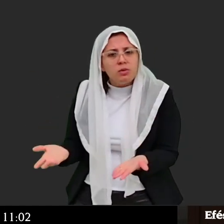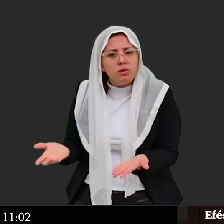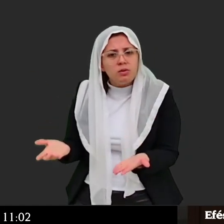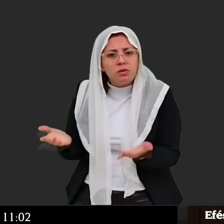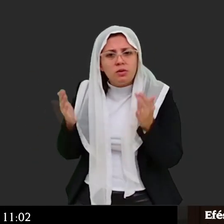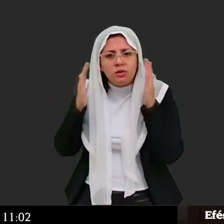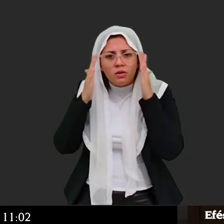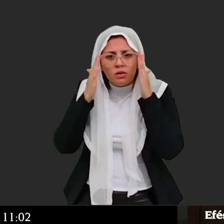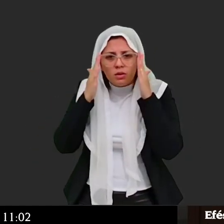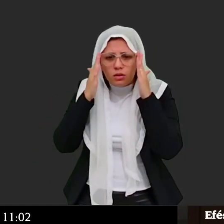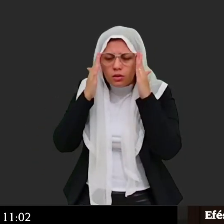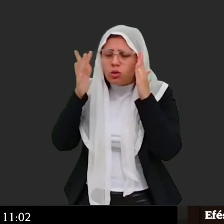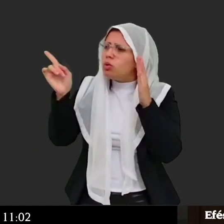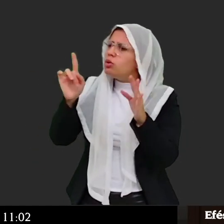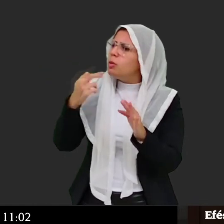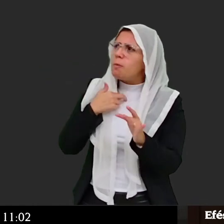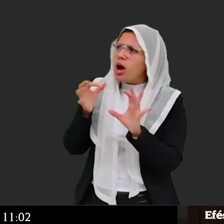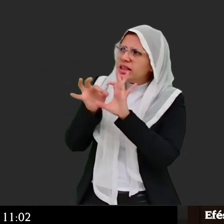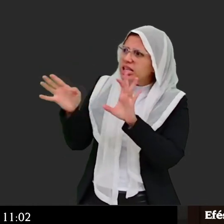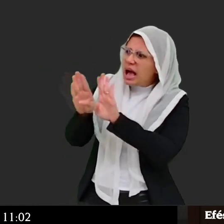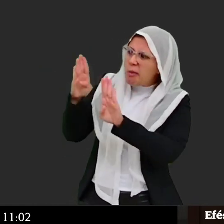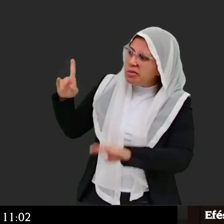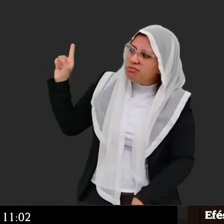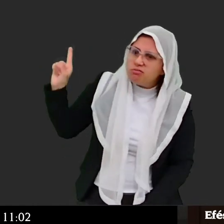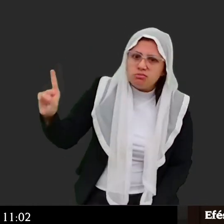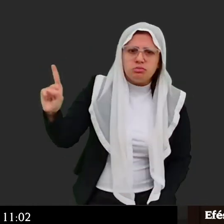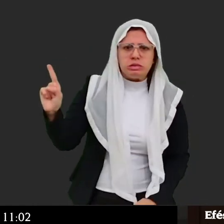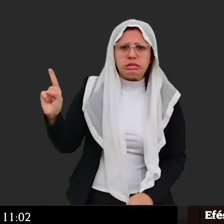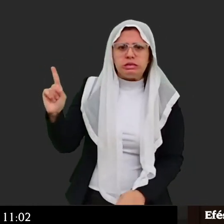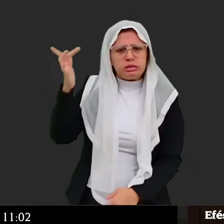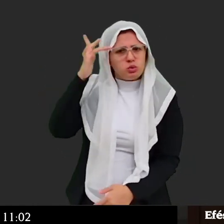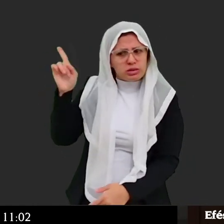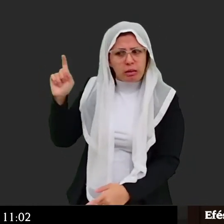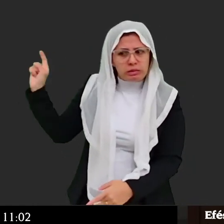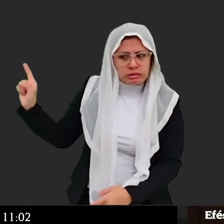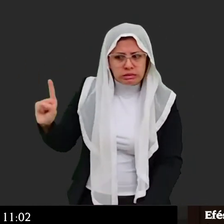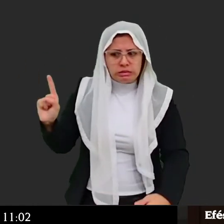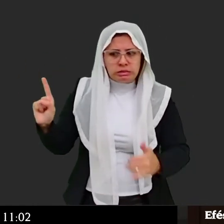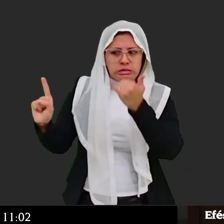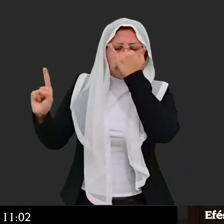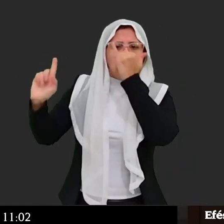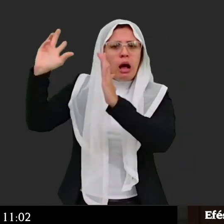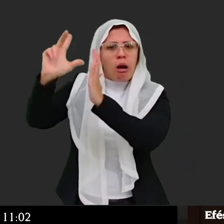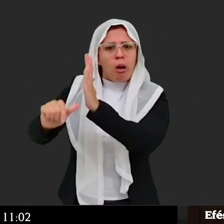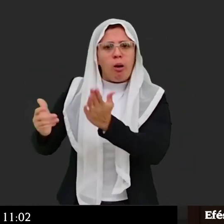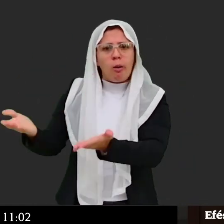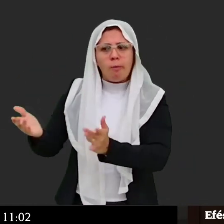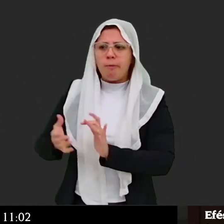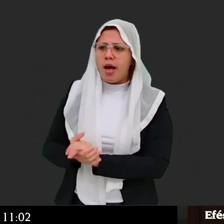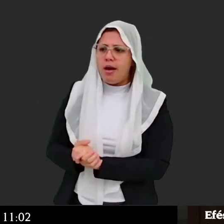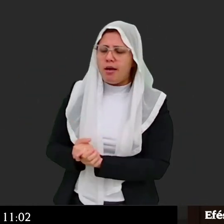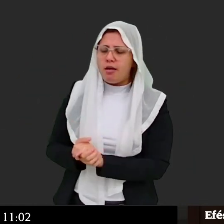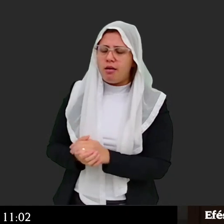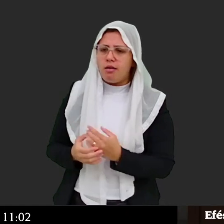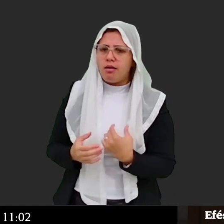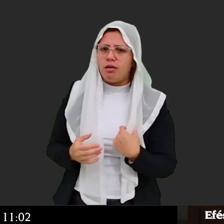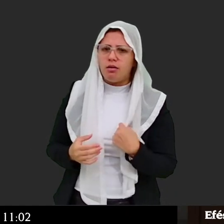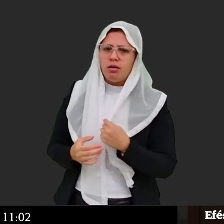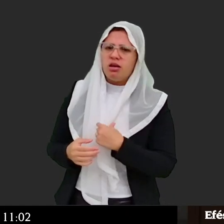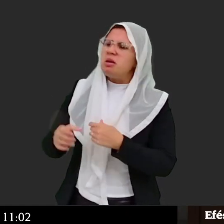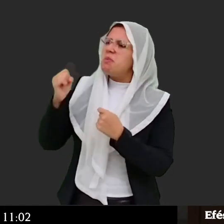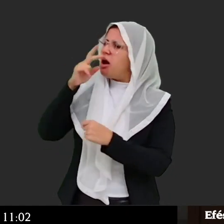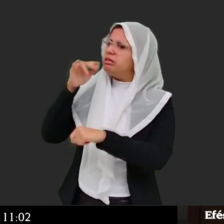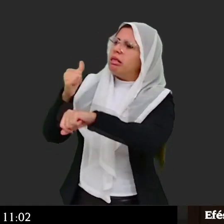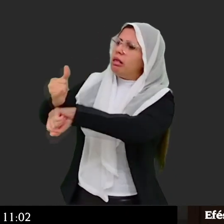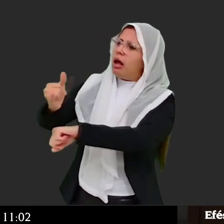Você nunca deveria ter aberto as portas. Você não sabe que ele pode te roubar, pode te assaltar aqui dentro, fazer um